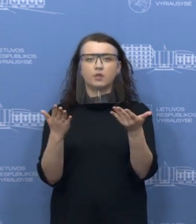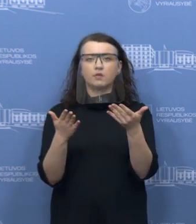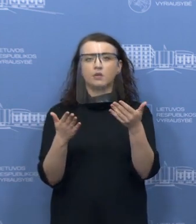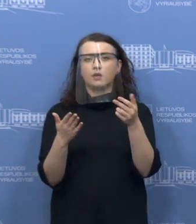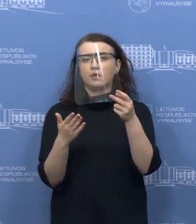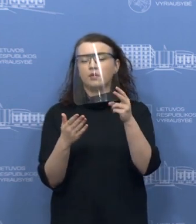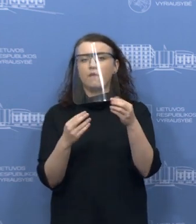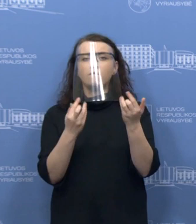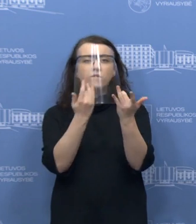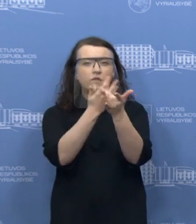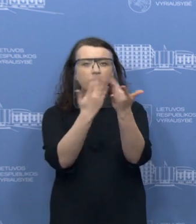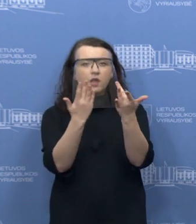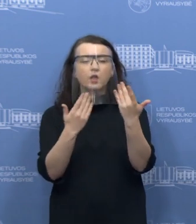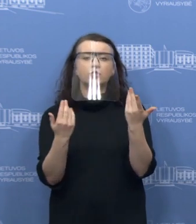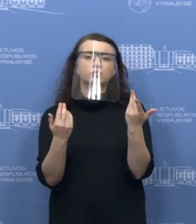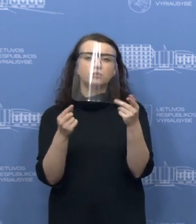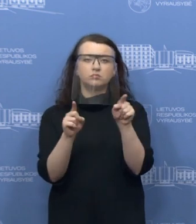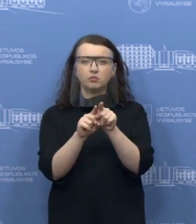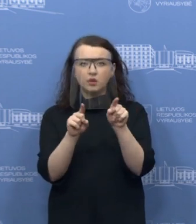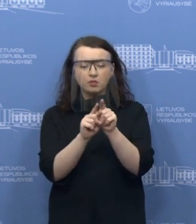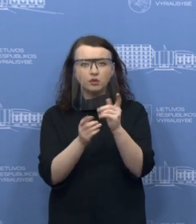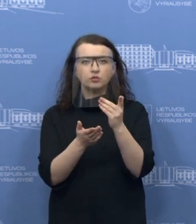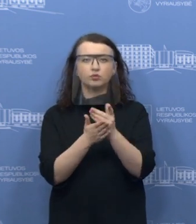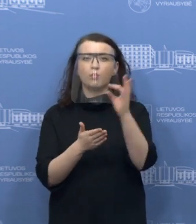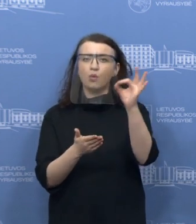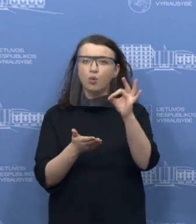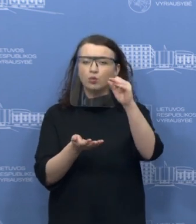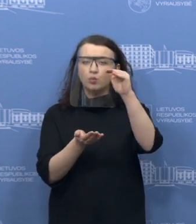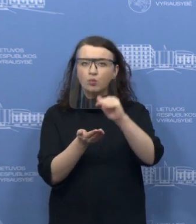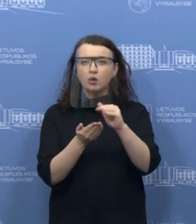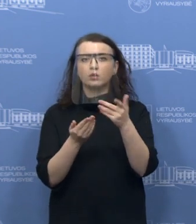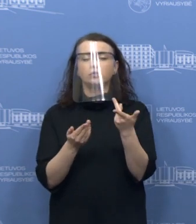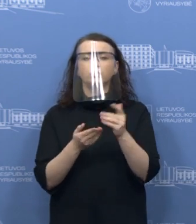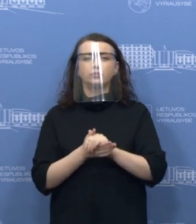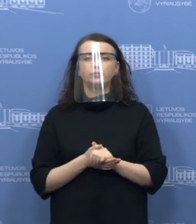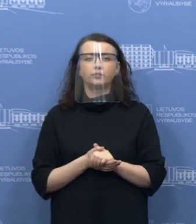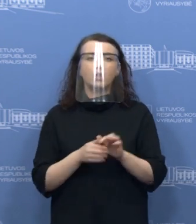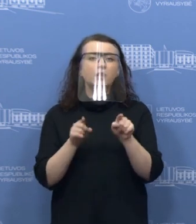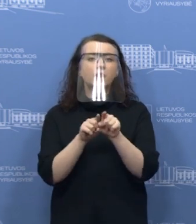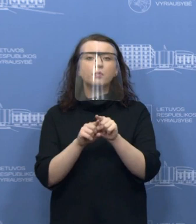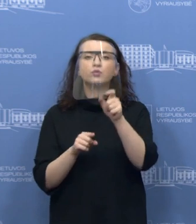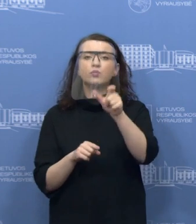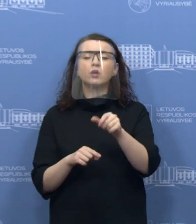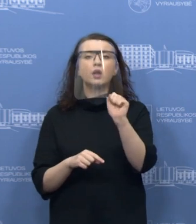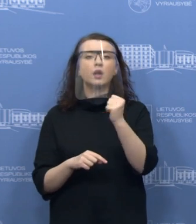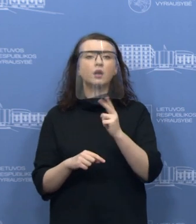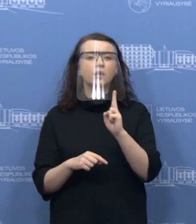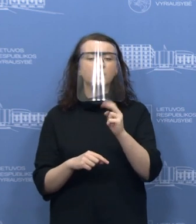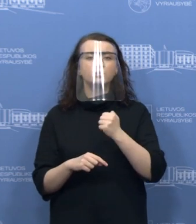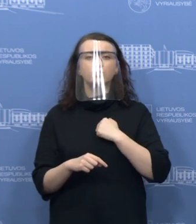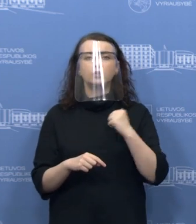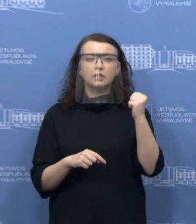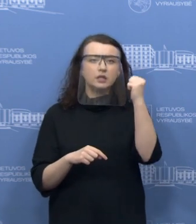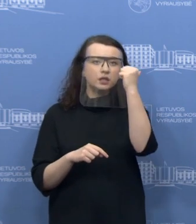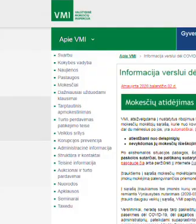nepelnos siekiančiams subjektams, pažiūrėšosiams įstaigoms, tiek gyventojams, kurie užsima individualia veikla, na, iš